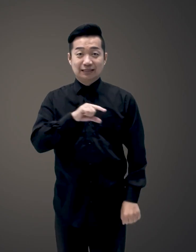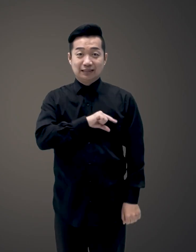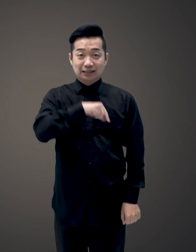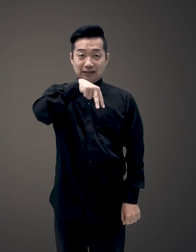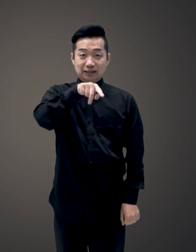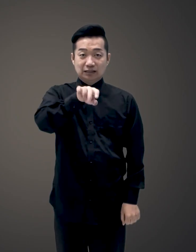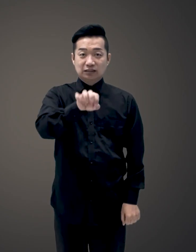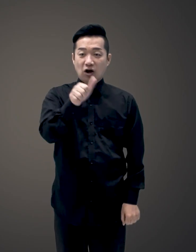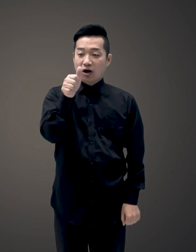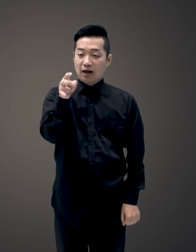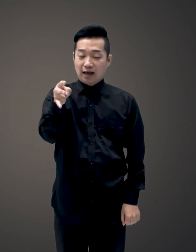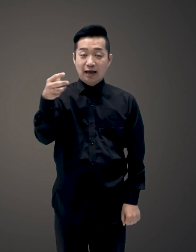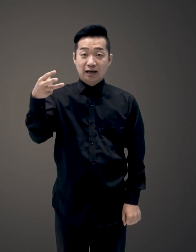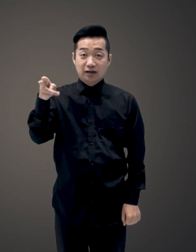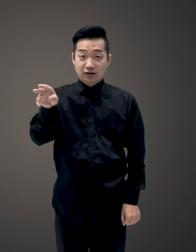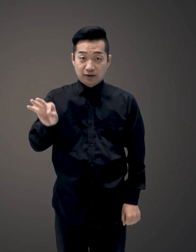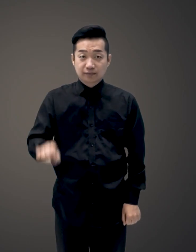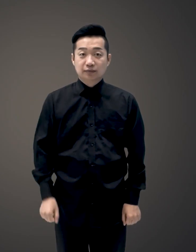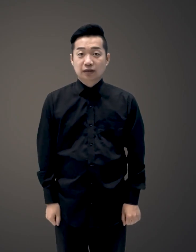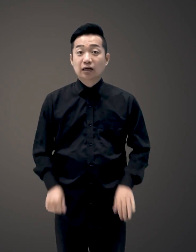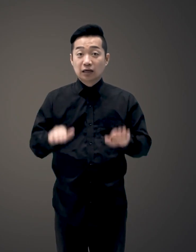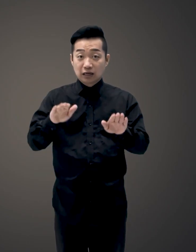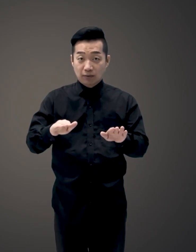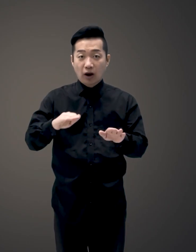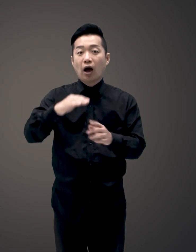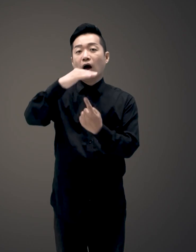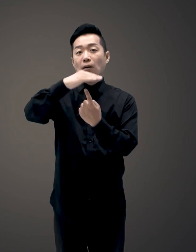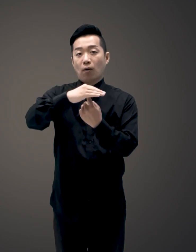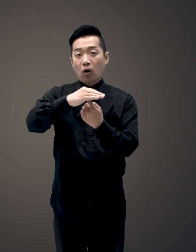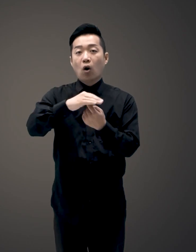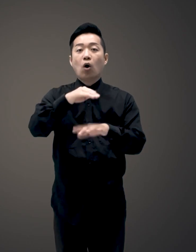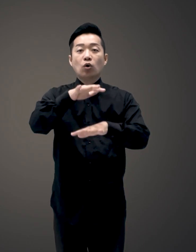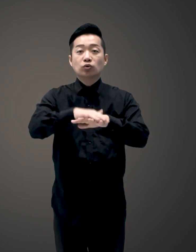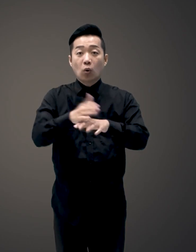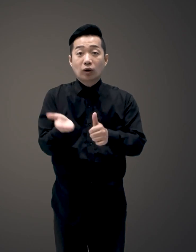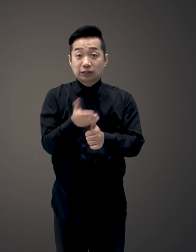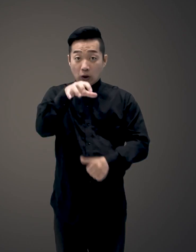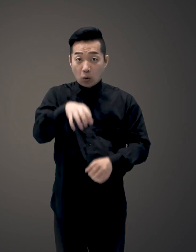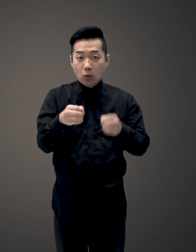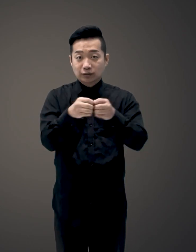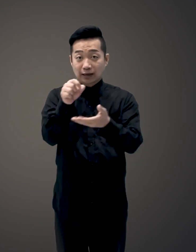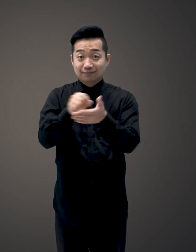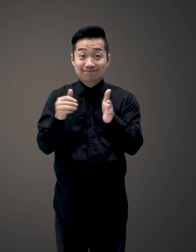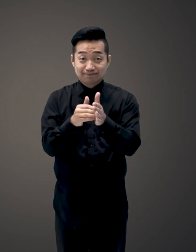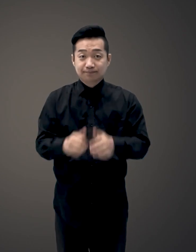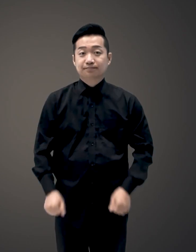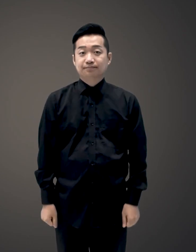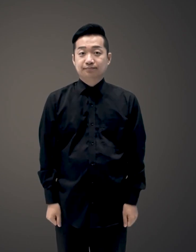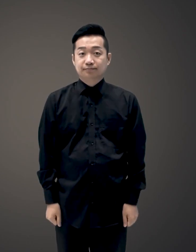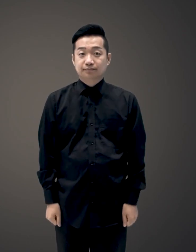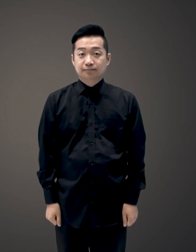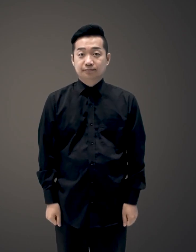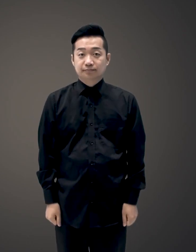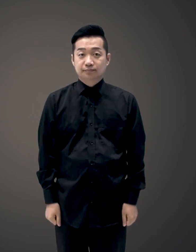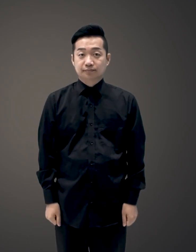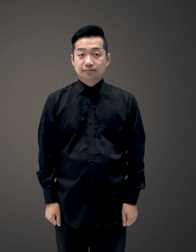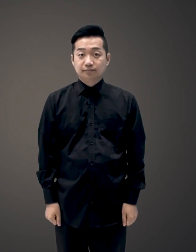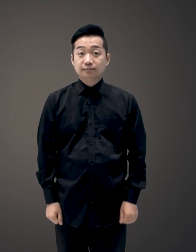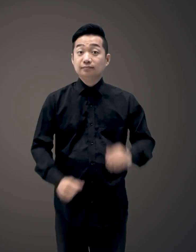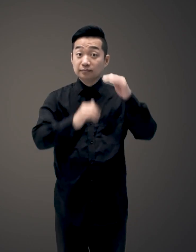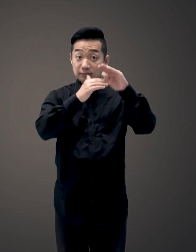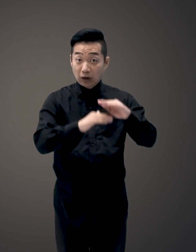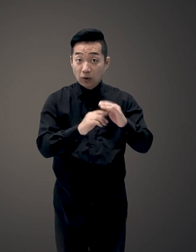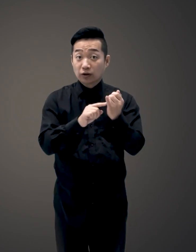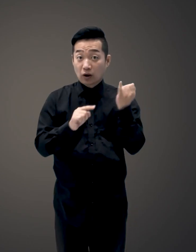안녕하세요. 저는 성혜령이라고 합니다. 이번에 버섯농장이라는 소설로 만나 뵙게 되었는데요. 이 소설은